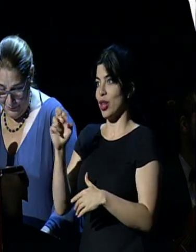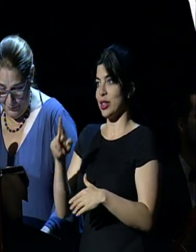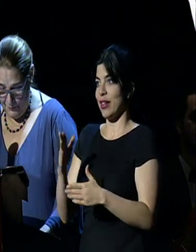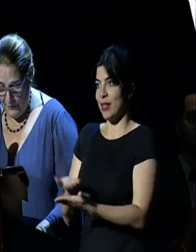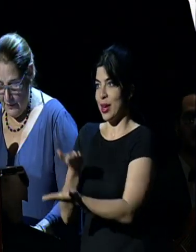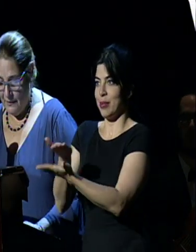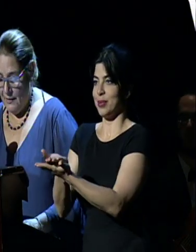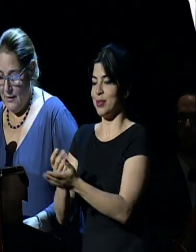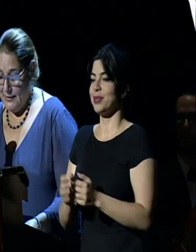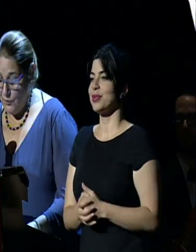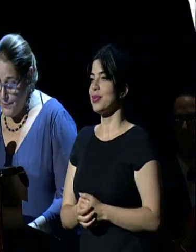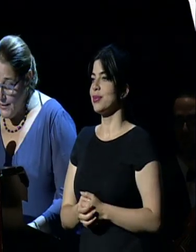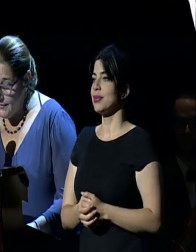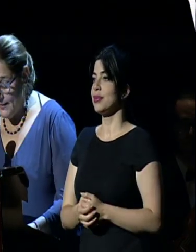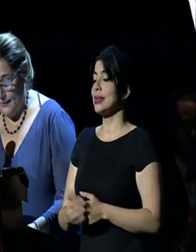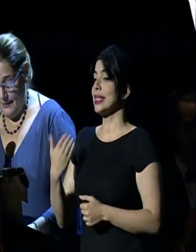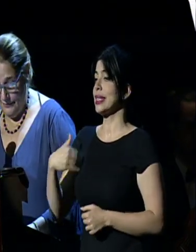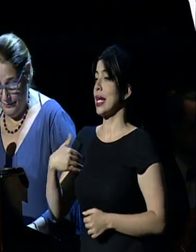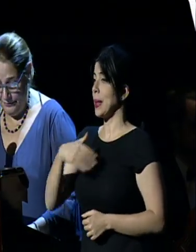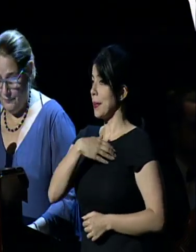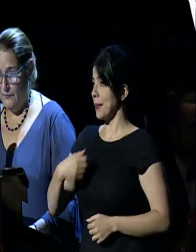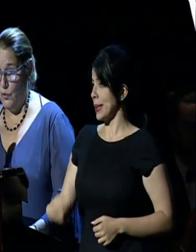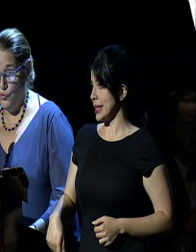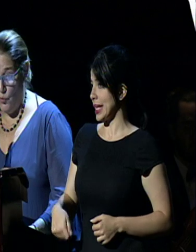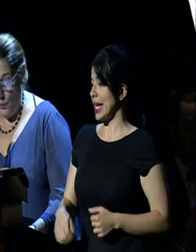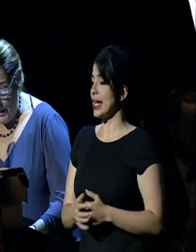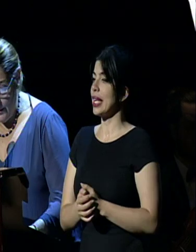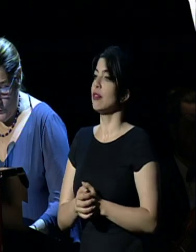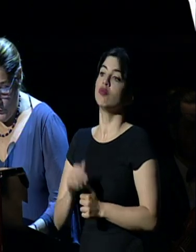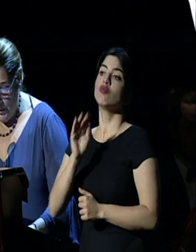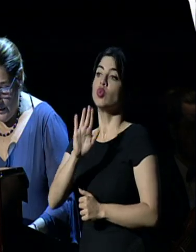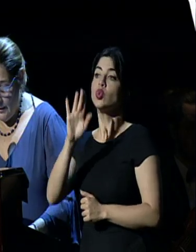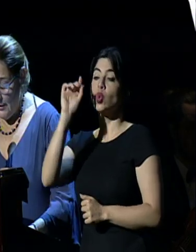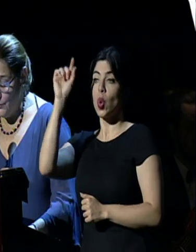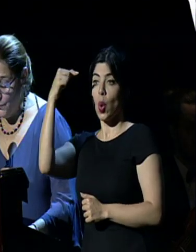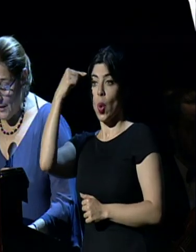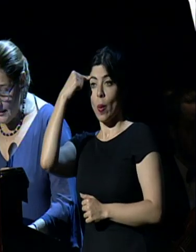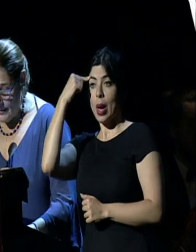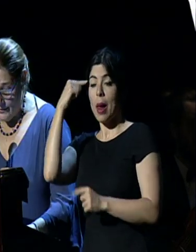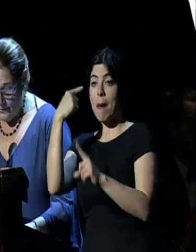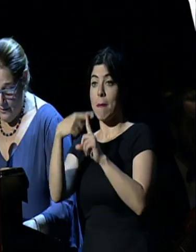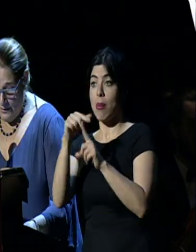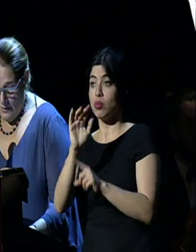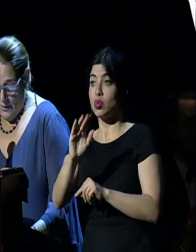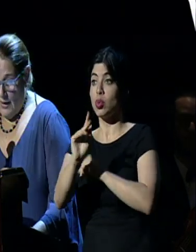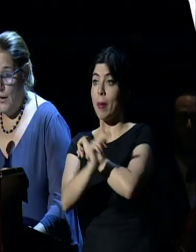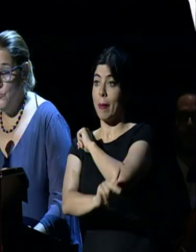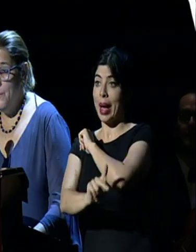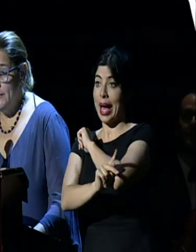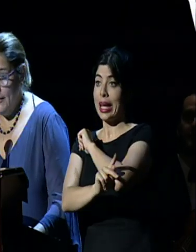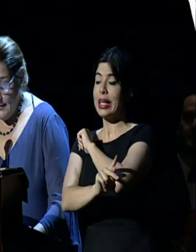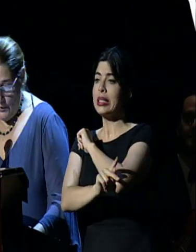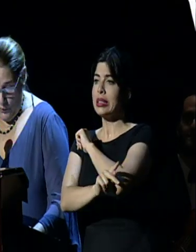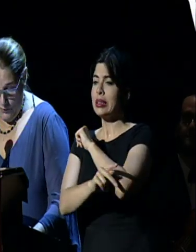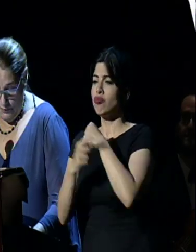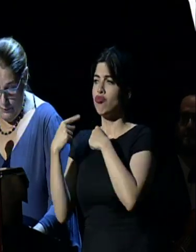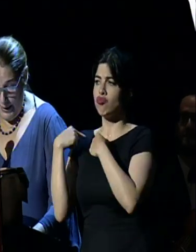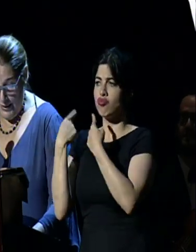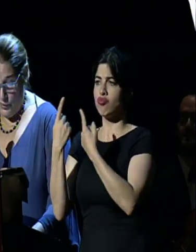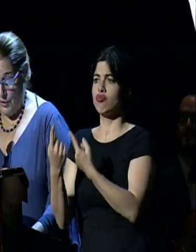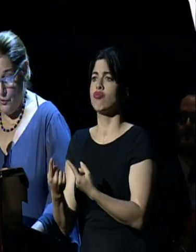Rica. Señor presidente, con su gobierno y su país hemos